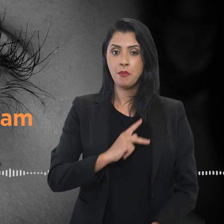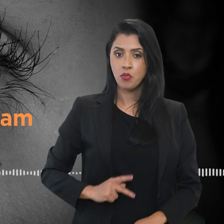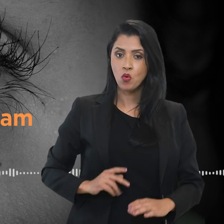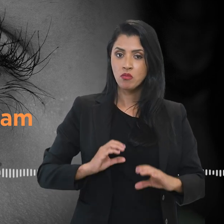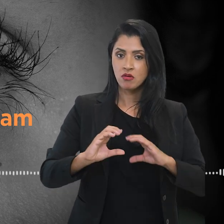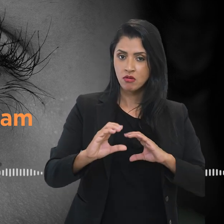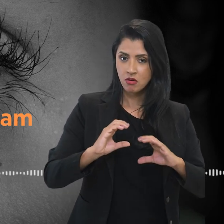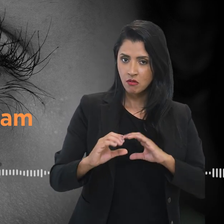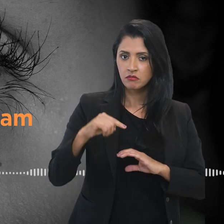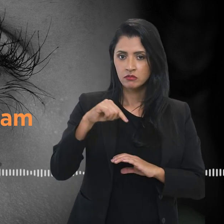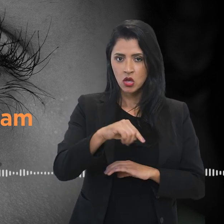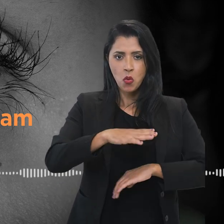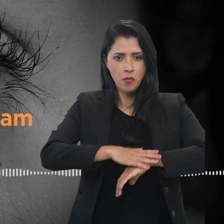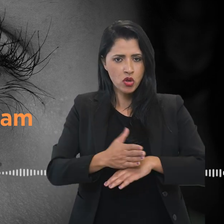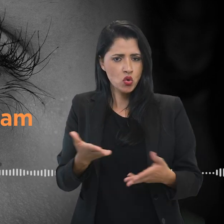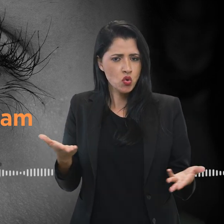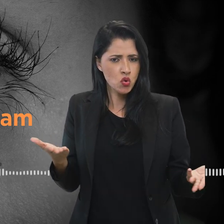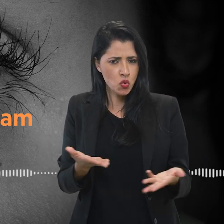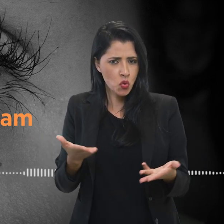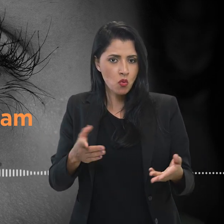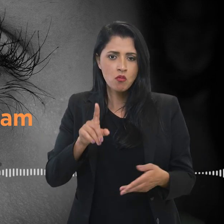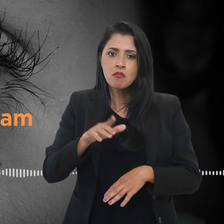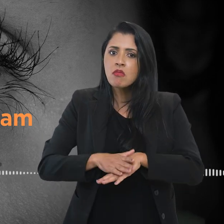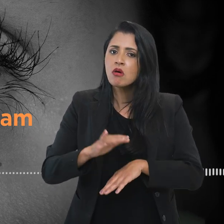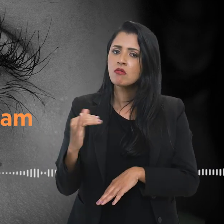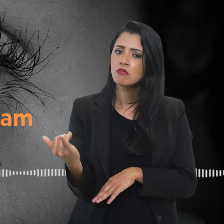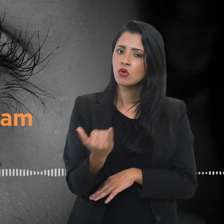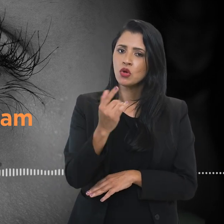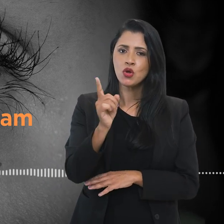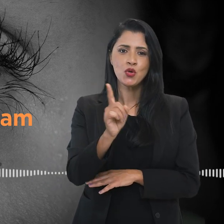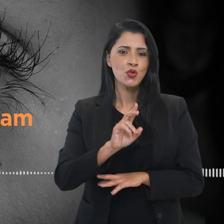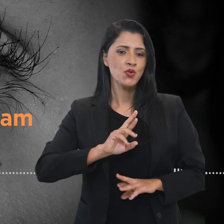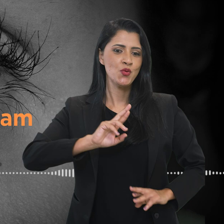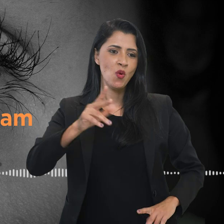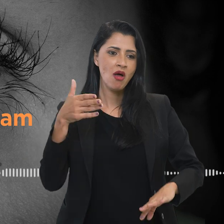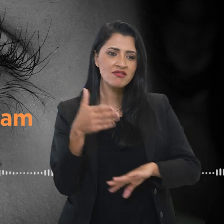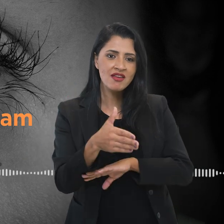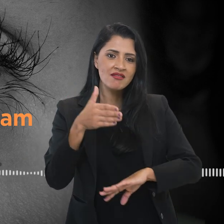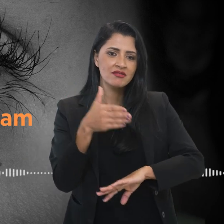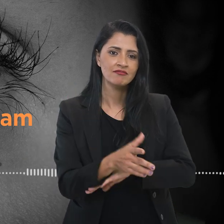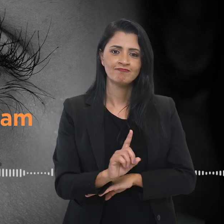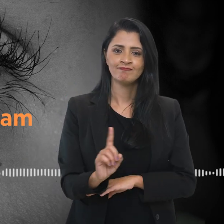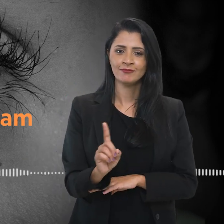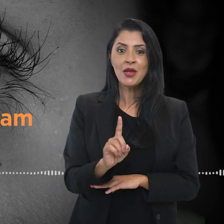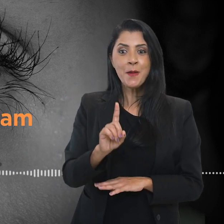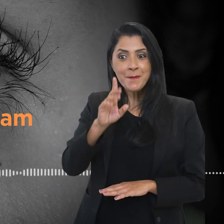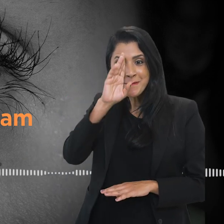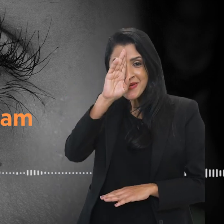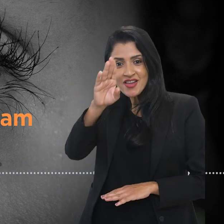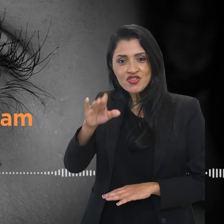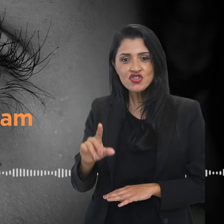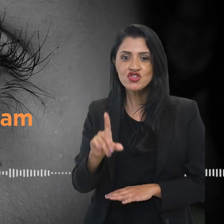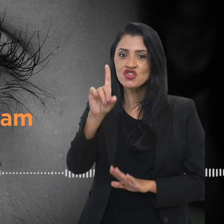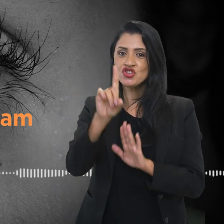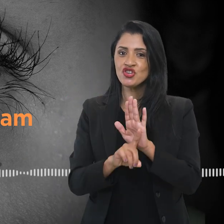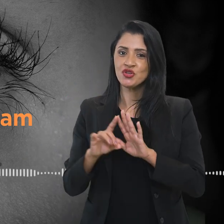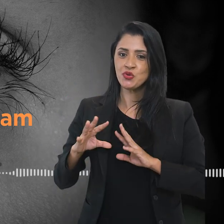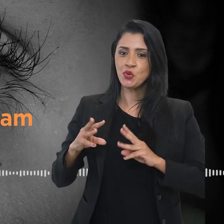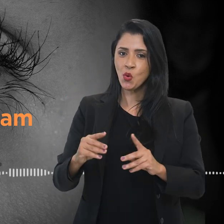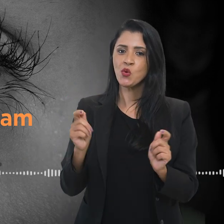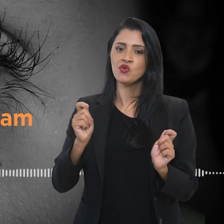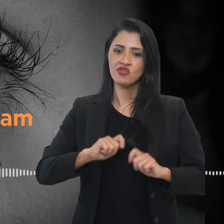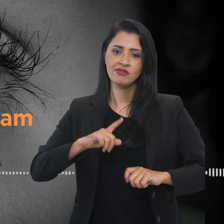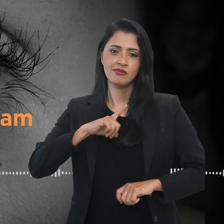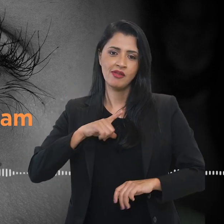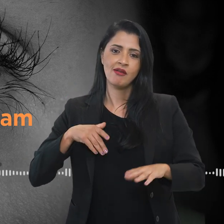de comunicação e nessa hora o mais importante não é o número de acessos, mas sim o direito de todos